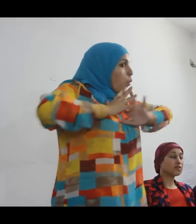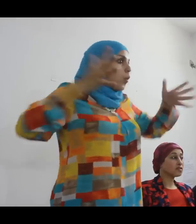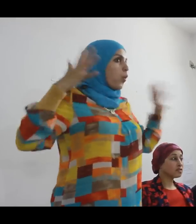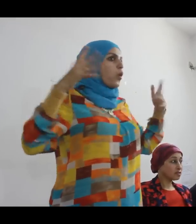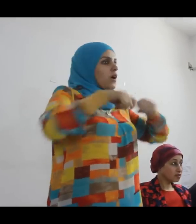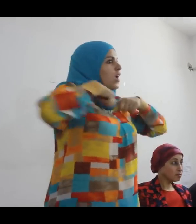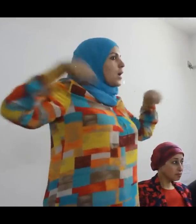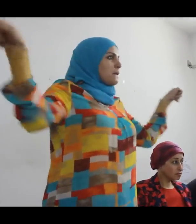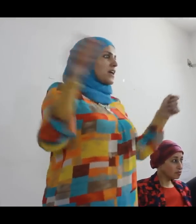متر